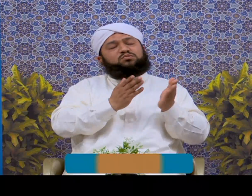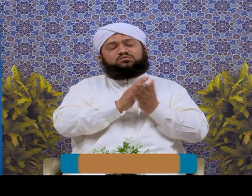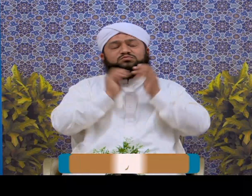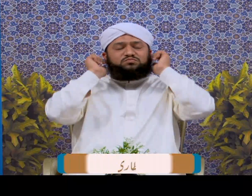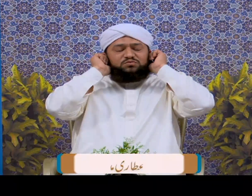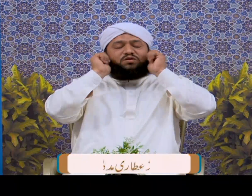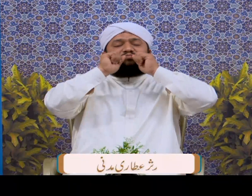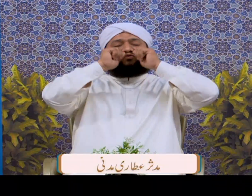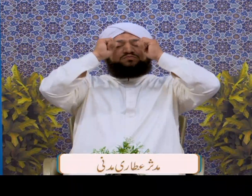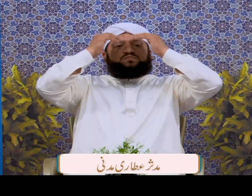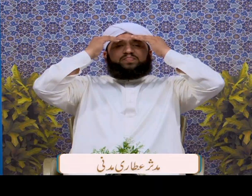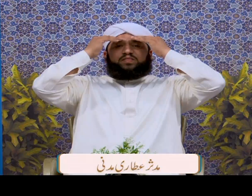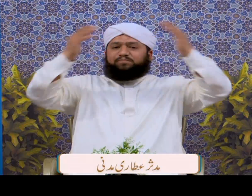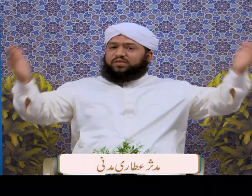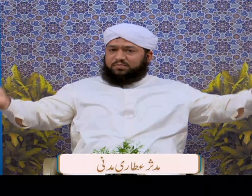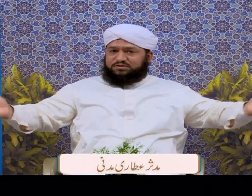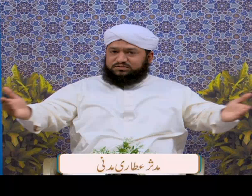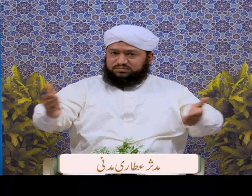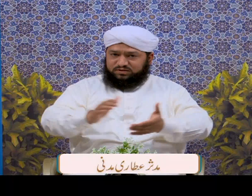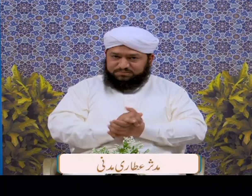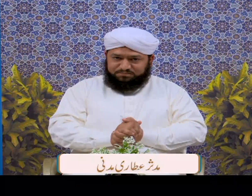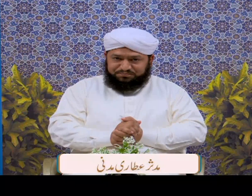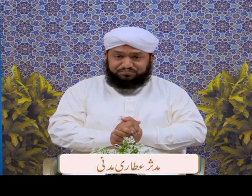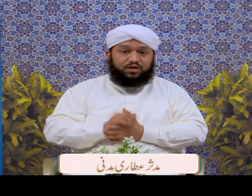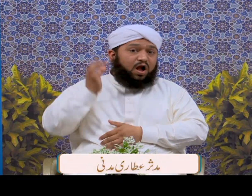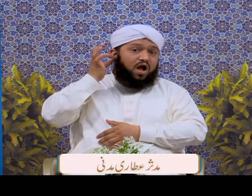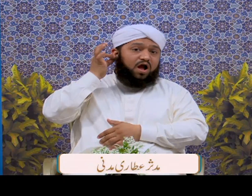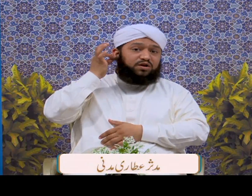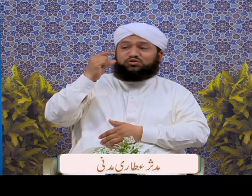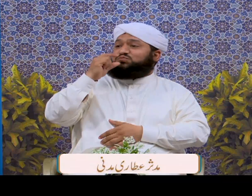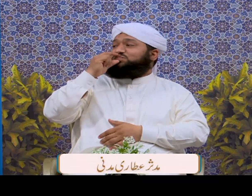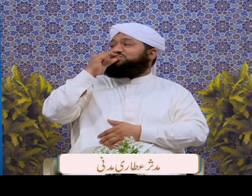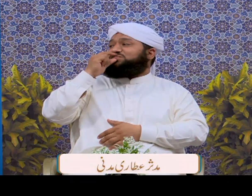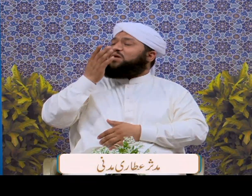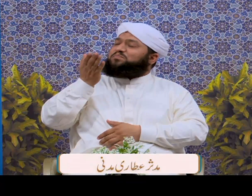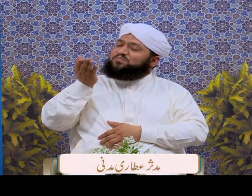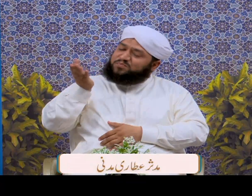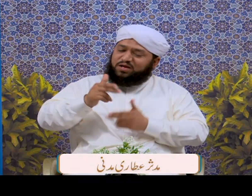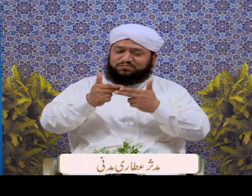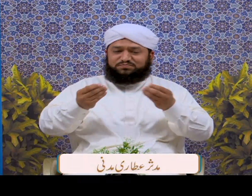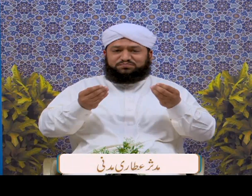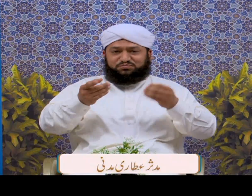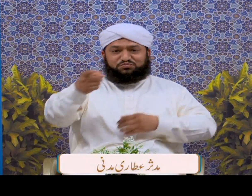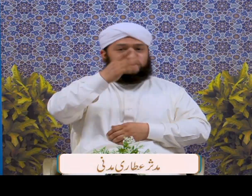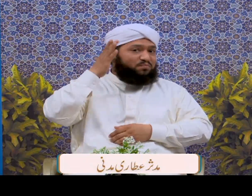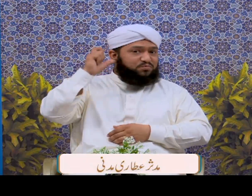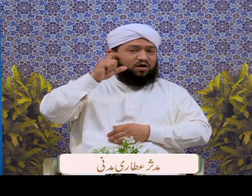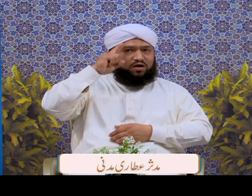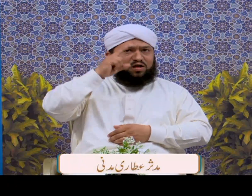علی محمد صلی اللہ علیہ وآلہ وسلم۔ کان کا روزہ، اے عاشقان رسول، تقوی پانے روزے کی لذت